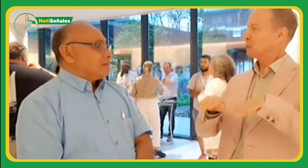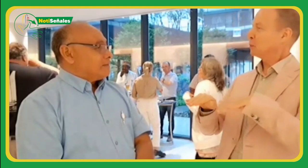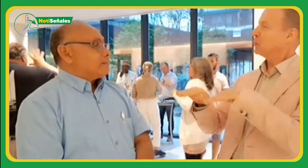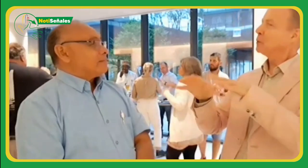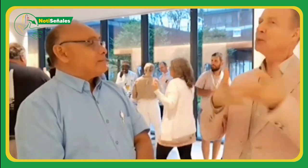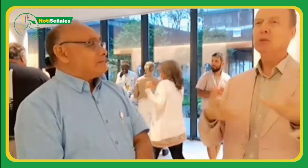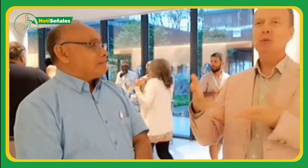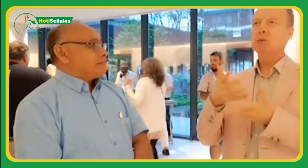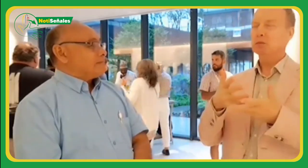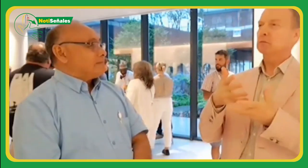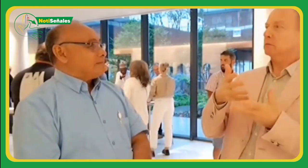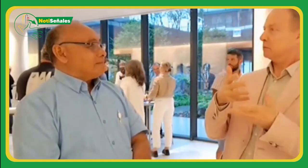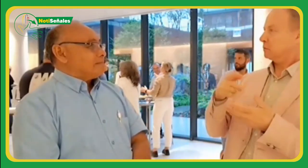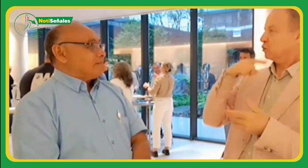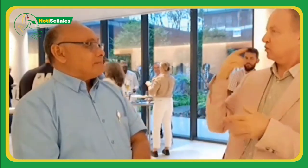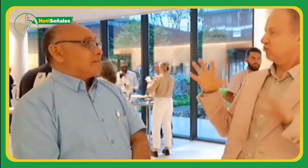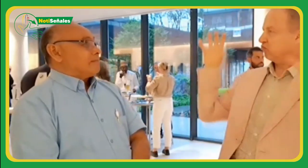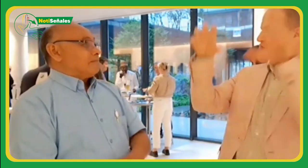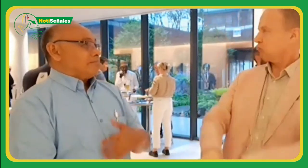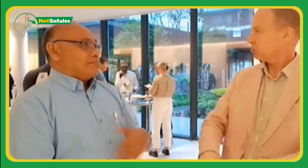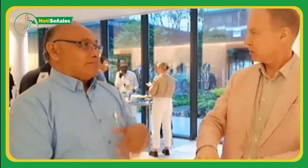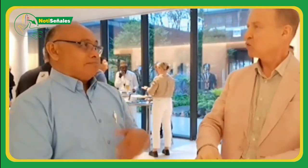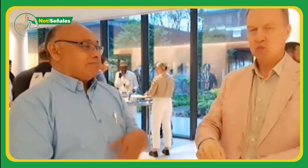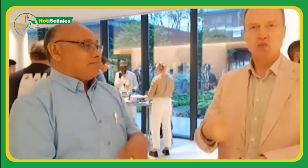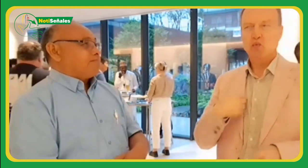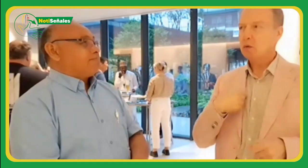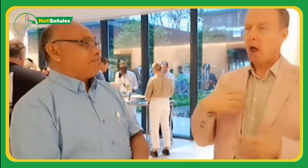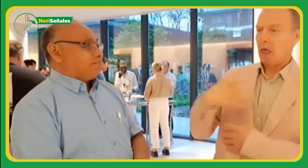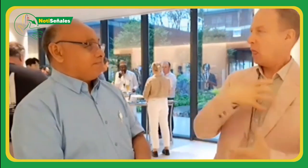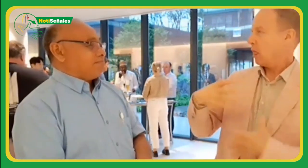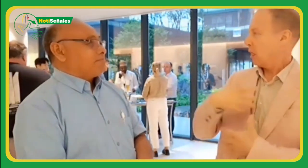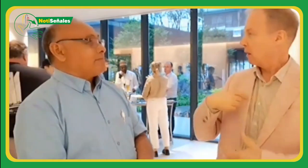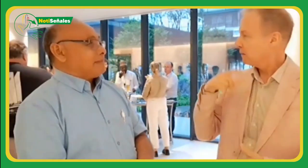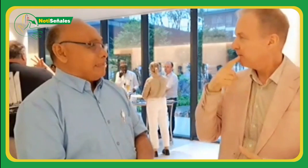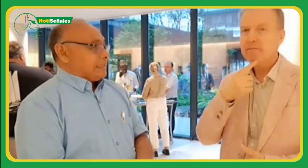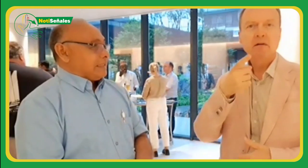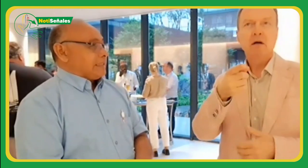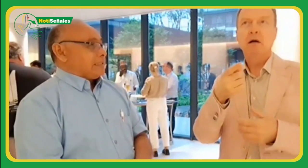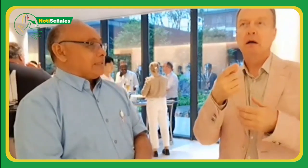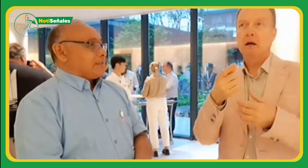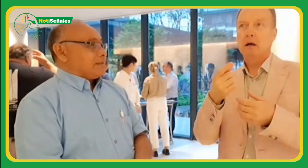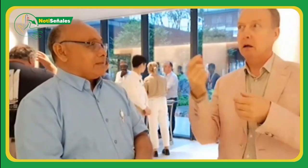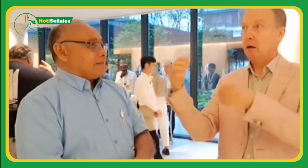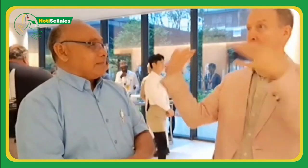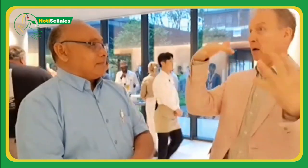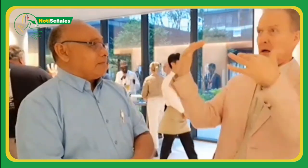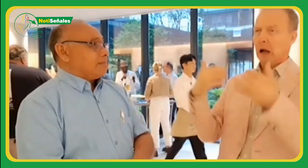esto se desató esta invasión rusa la cual me conmocionó en Finlandia necesitábamos recibir